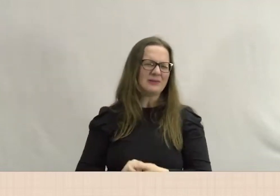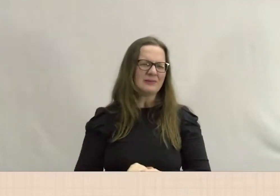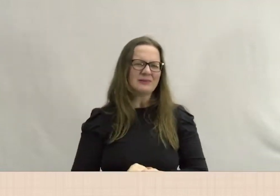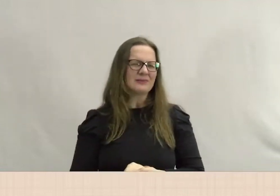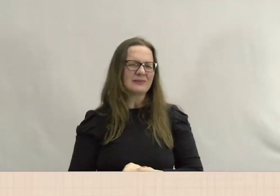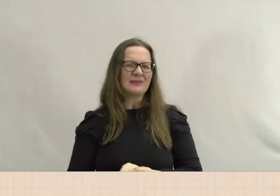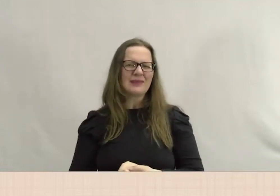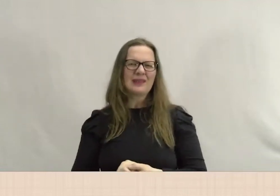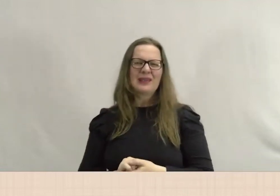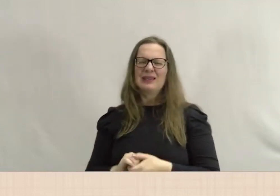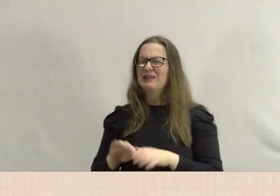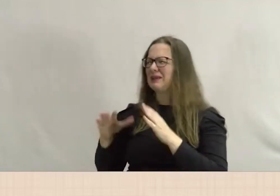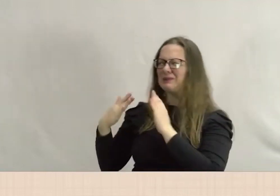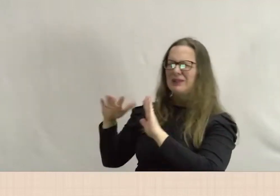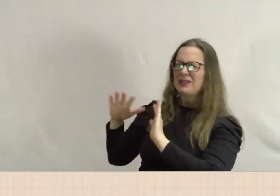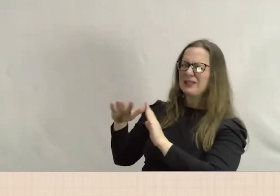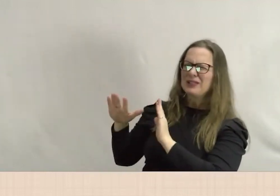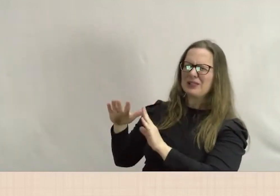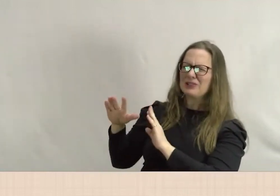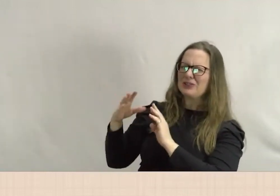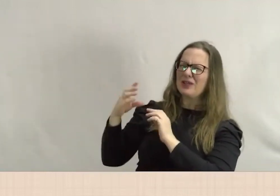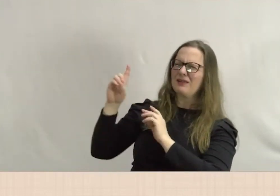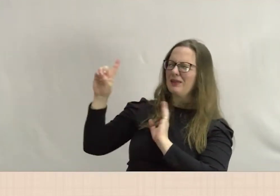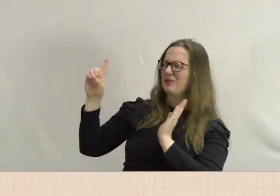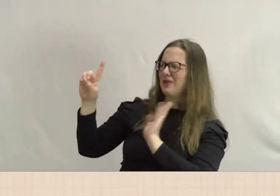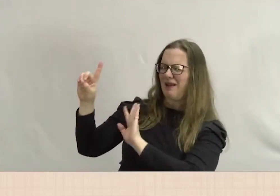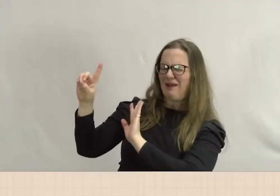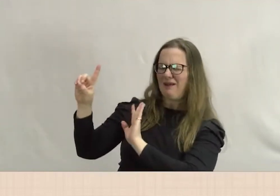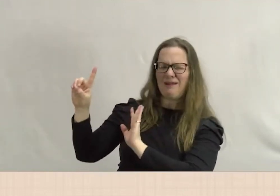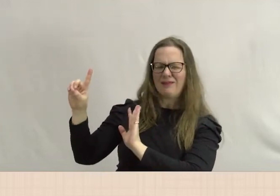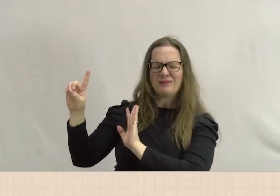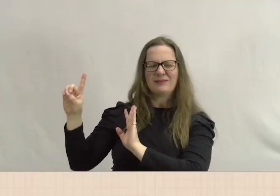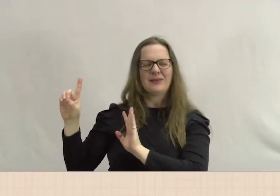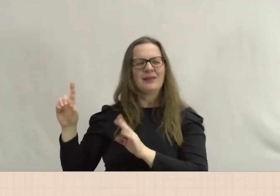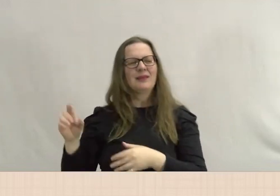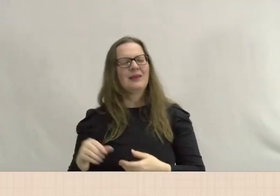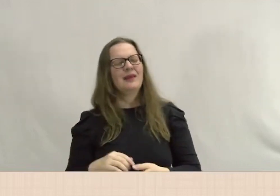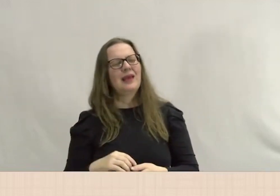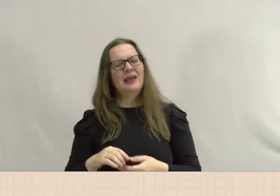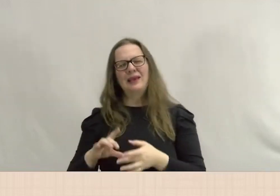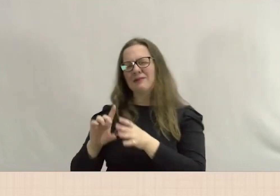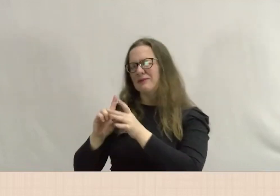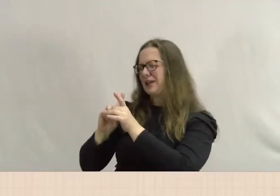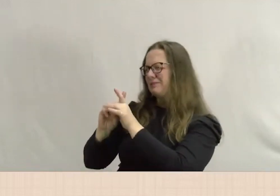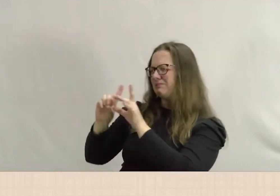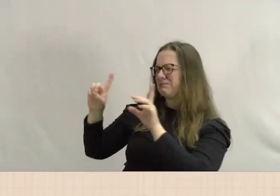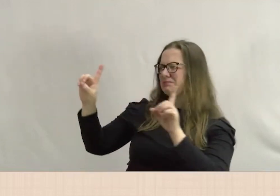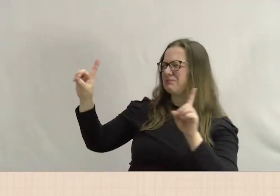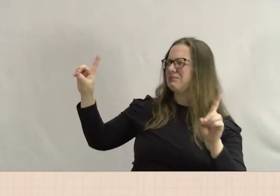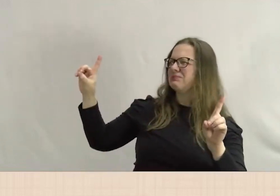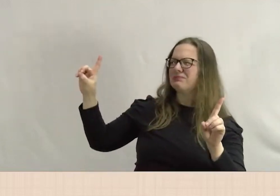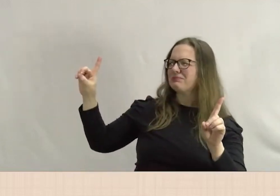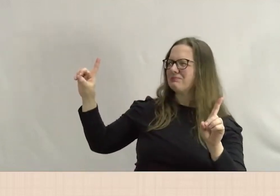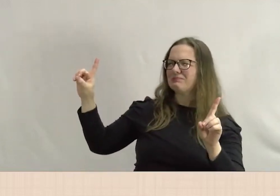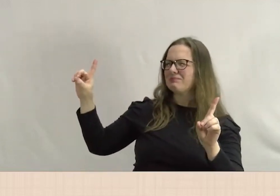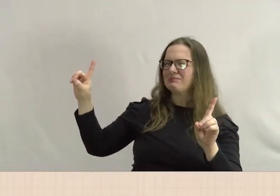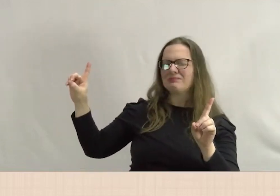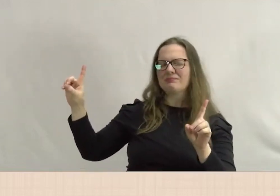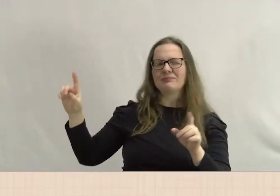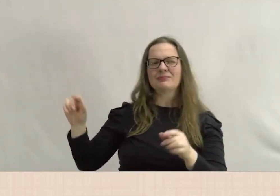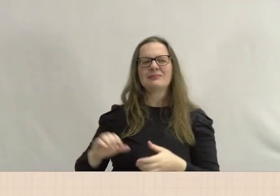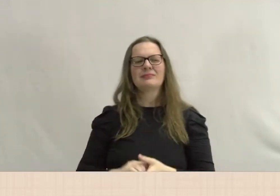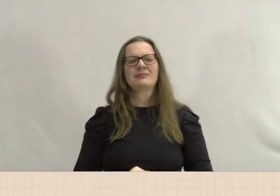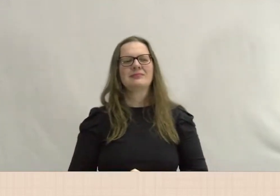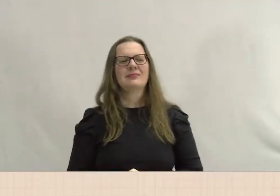capacidade, não ficar incomodando Deus, uma capacidade de julgar o certo do errado sem Deus. Irmãos, não importa você